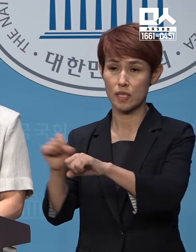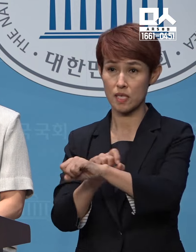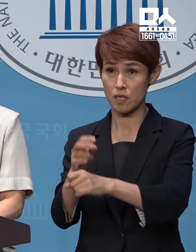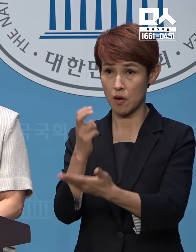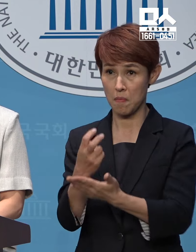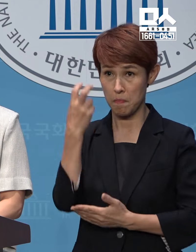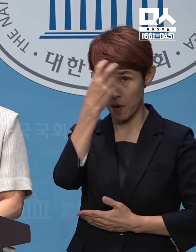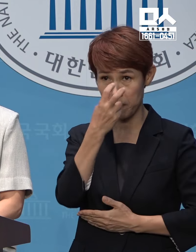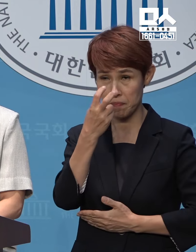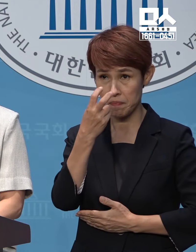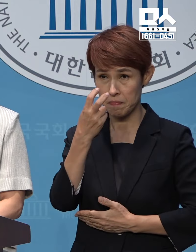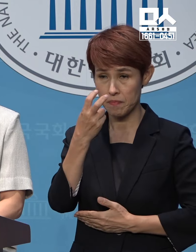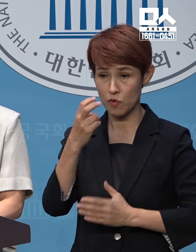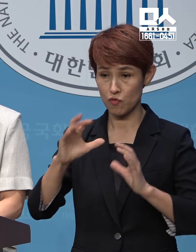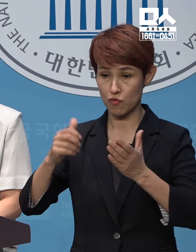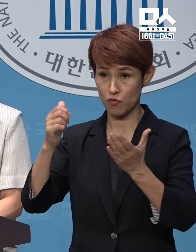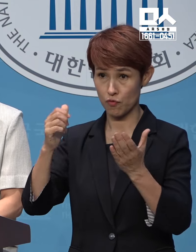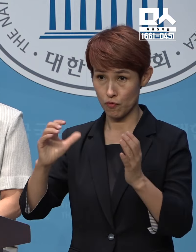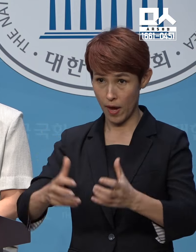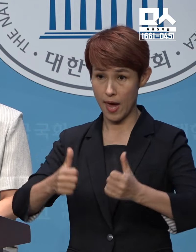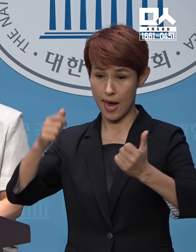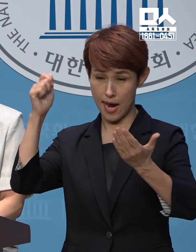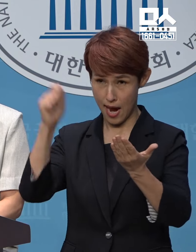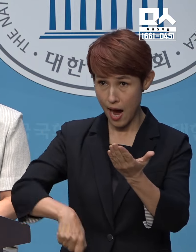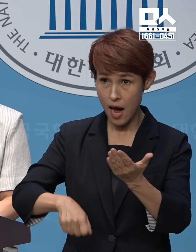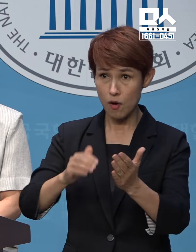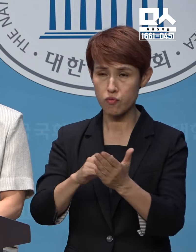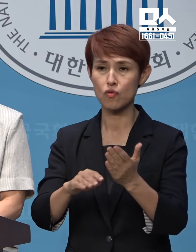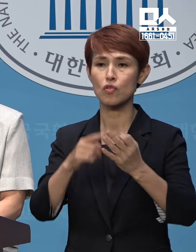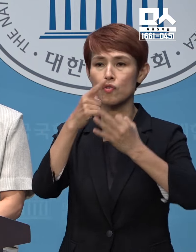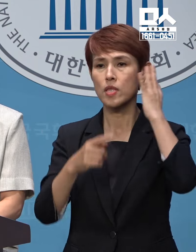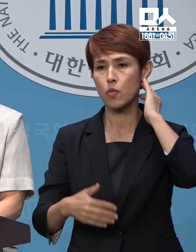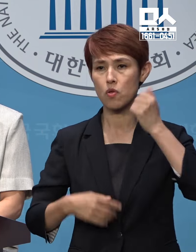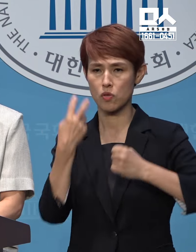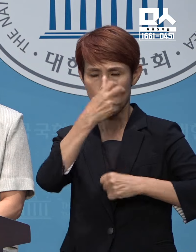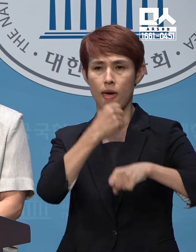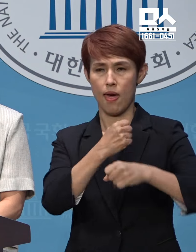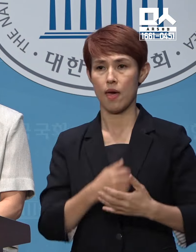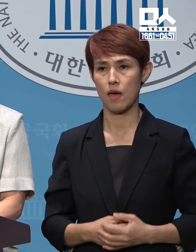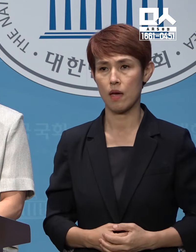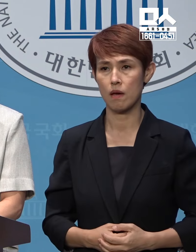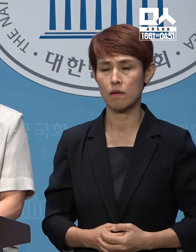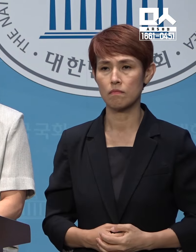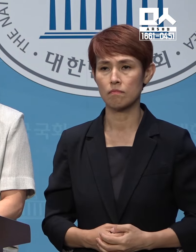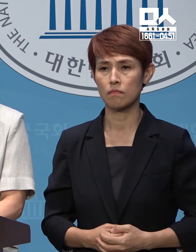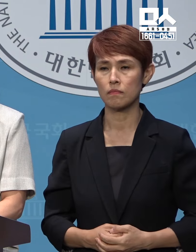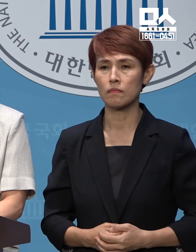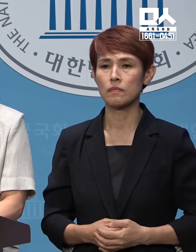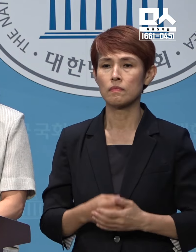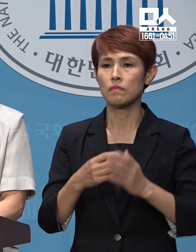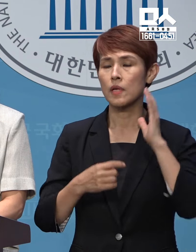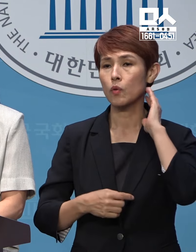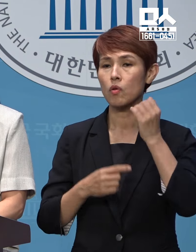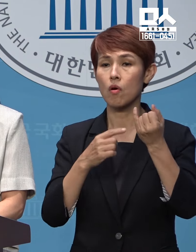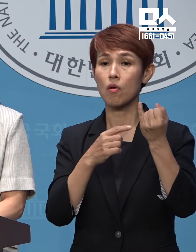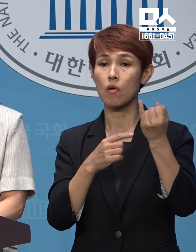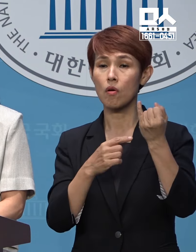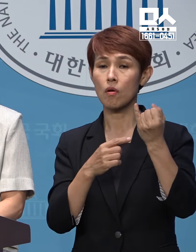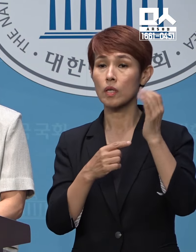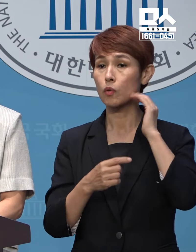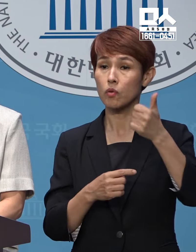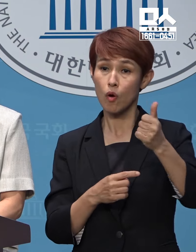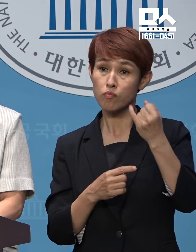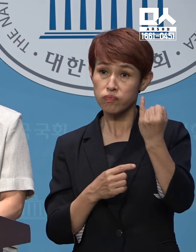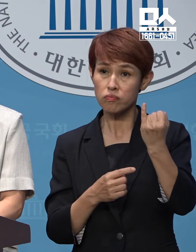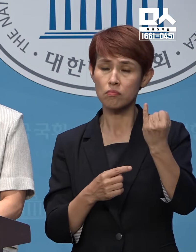대통령에게 갈 겁니다. 검찰이 수사를 하지 않으니 김건희 종합특검법과 한동훈 특검법도